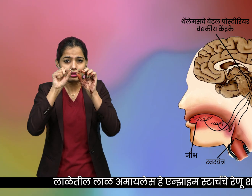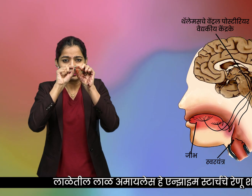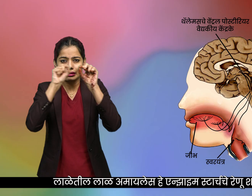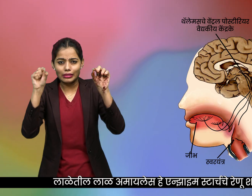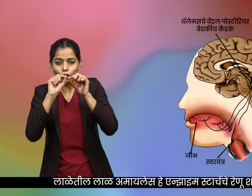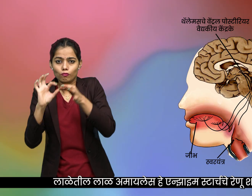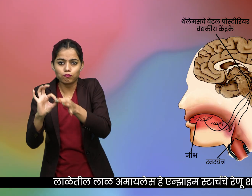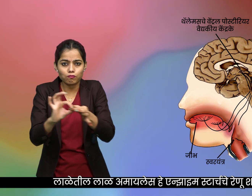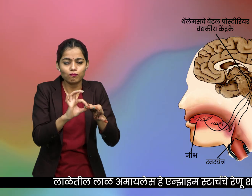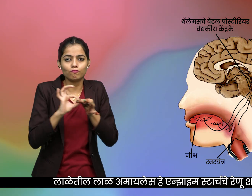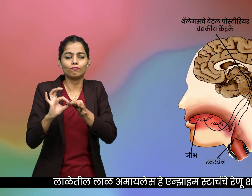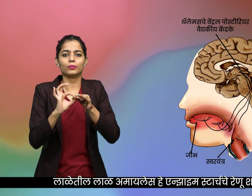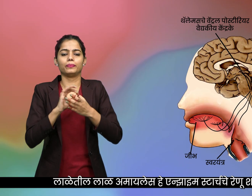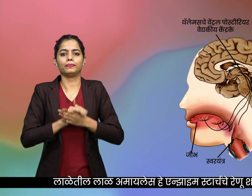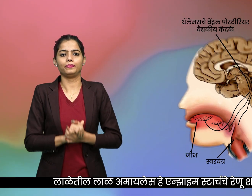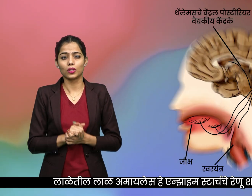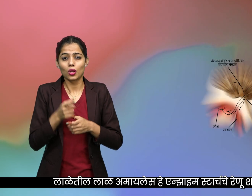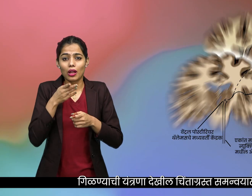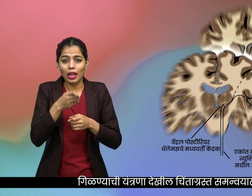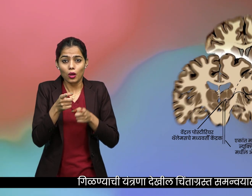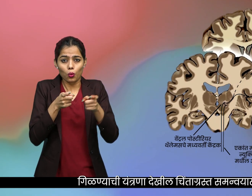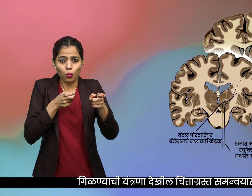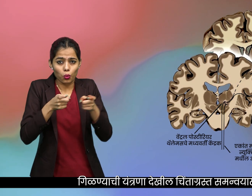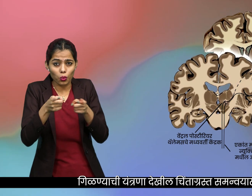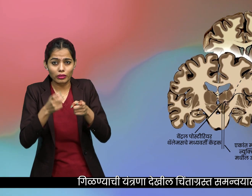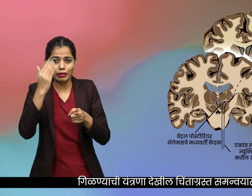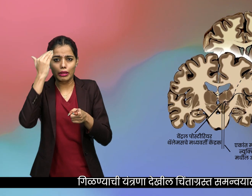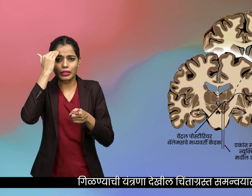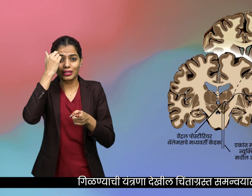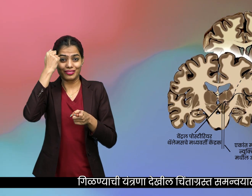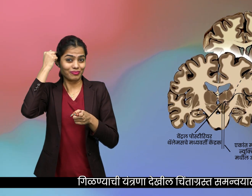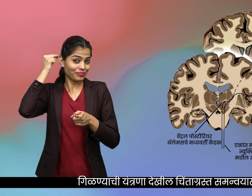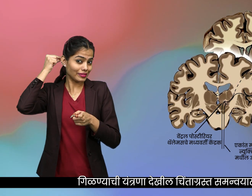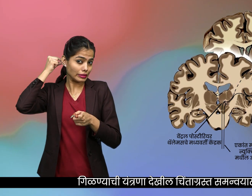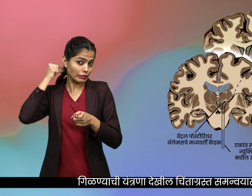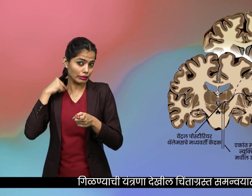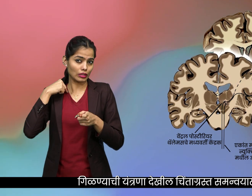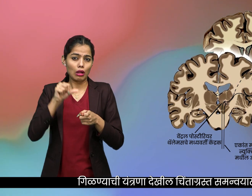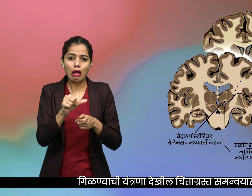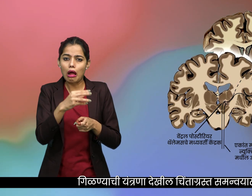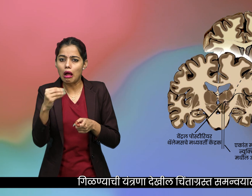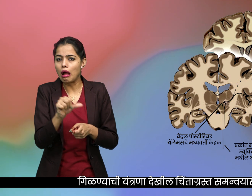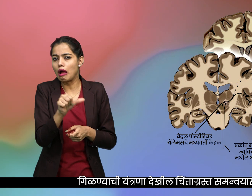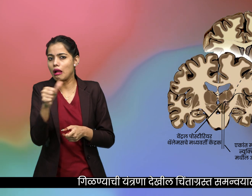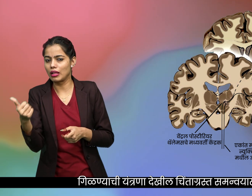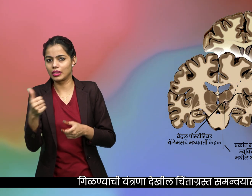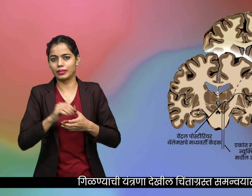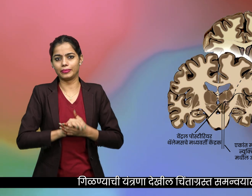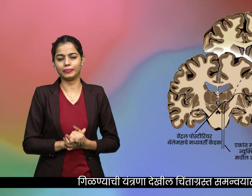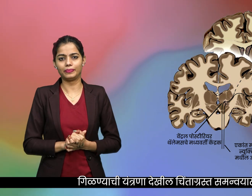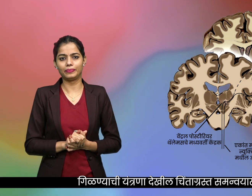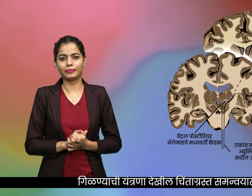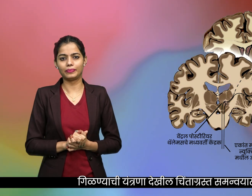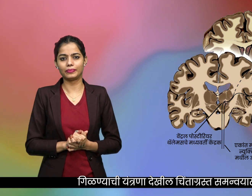अमायलेस हे एन्झाईम स्टार्चचे रेणू शर्करामध्ये मोडते. गिळण्याच्या यंत्रणा देखील चिंताग्रस्त समन्वयाखाली आहे. हे ब्रेन स्टेम